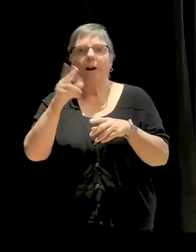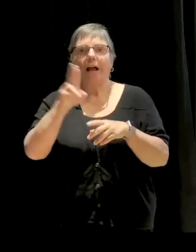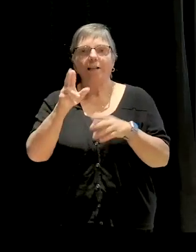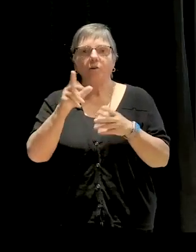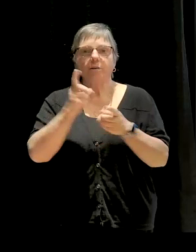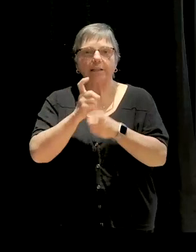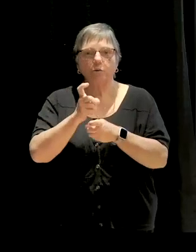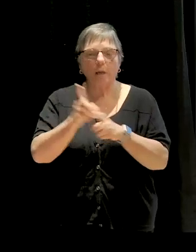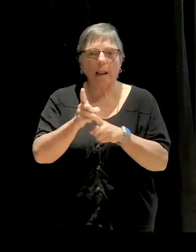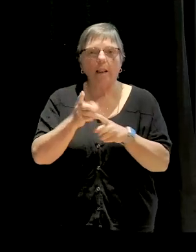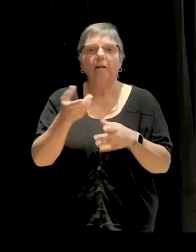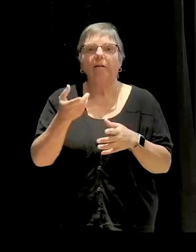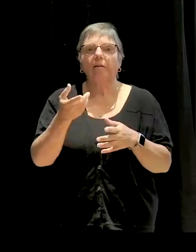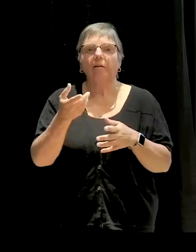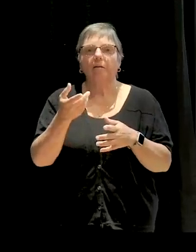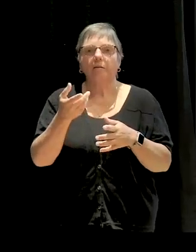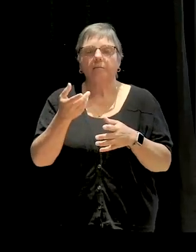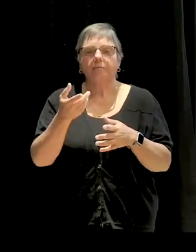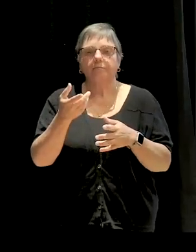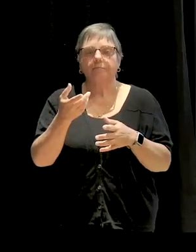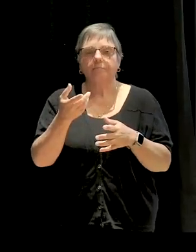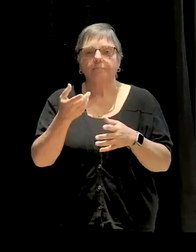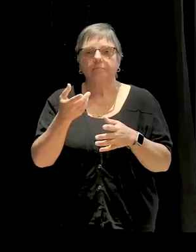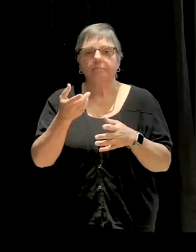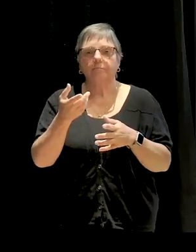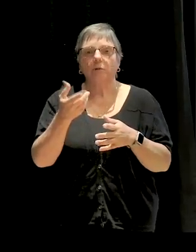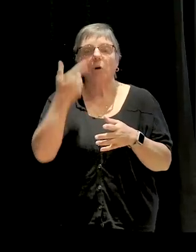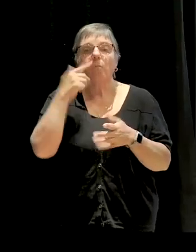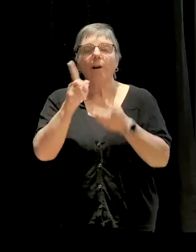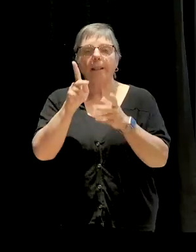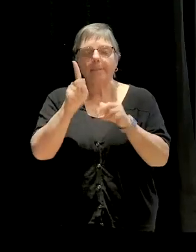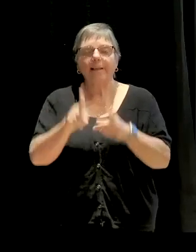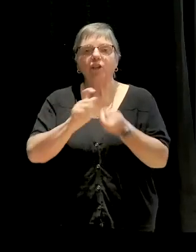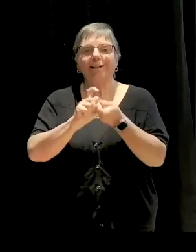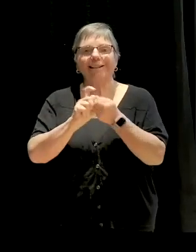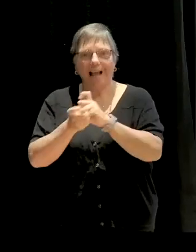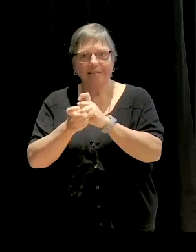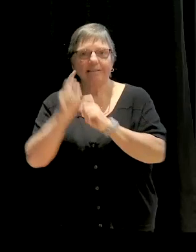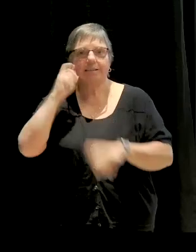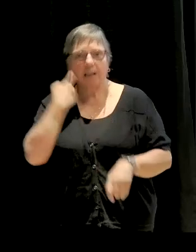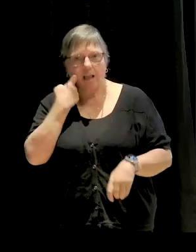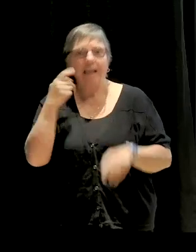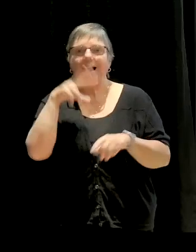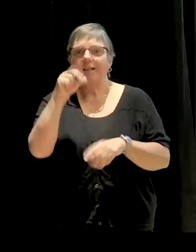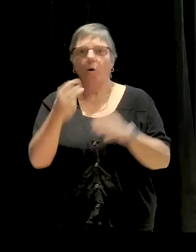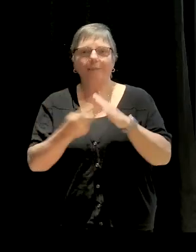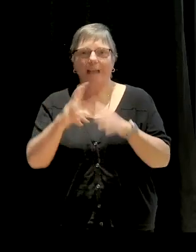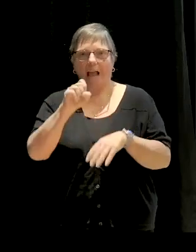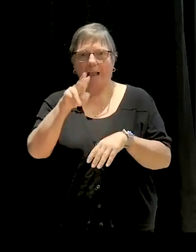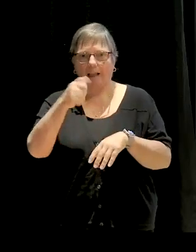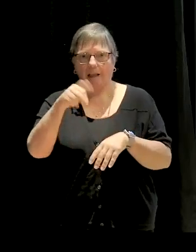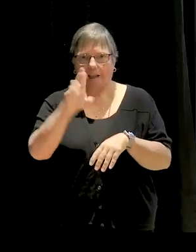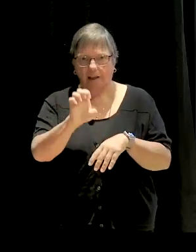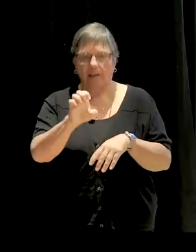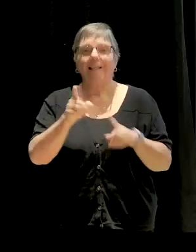qui concerne essentiellement les hommes de la diversité sexuelle, mais aussi les personnes trans et non-binaires. Cette pratique, lorsqu'elle s'étire dans le temps, elle peut